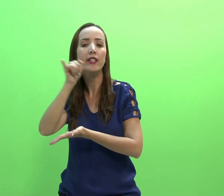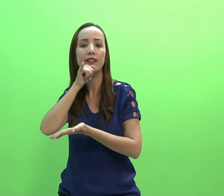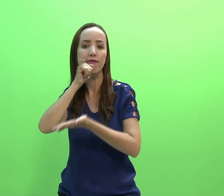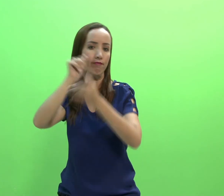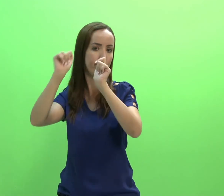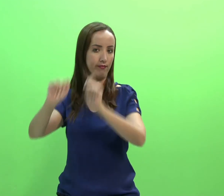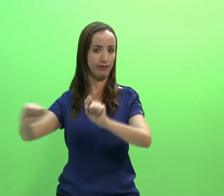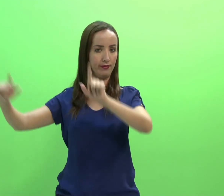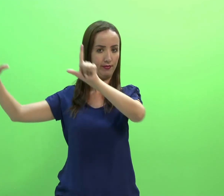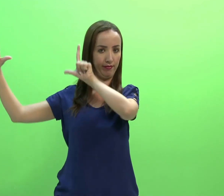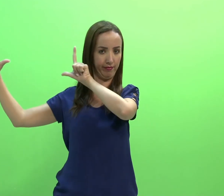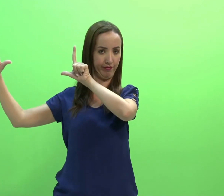Veja um exemplo.